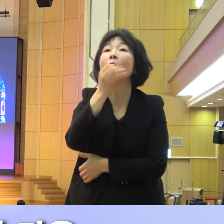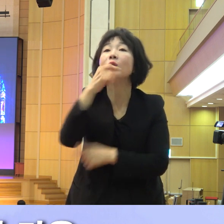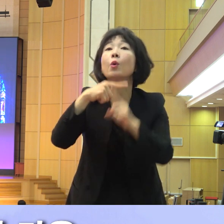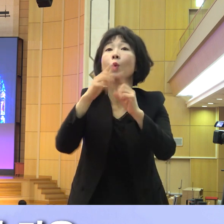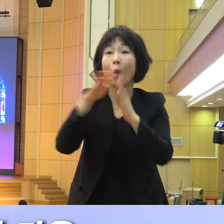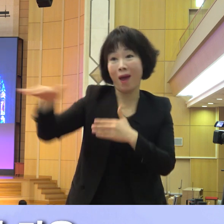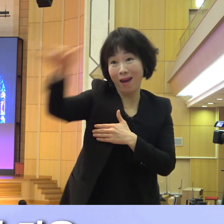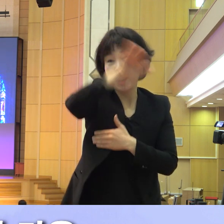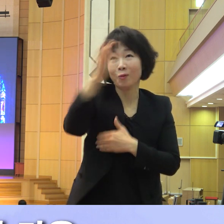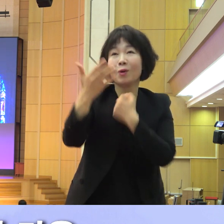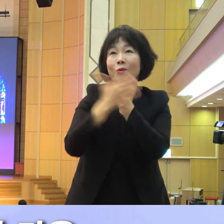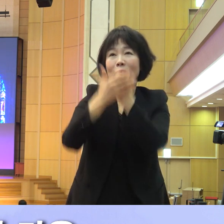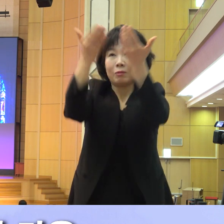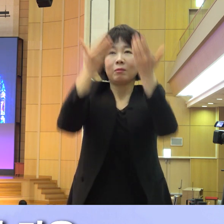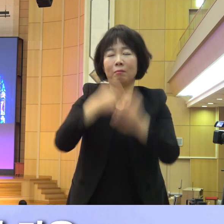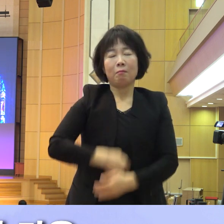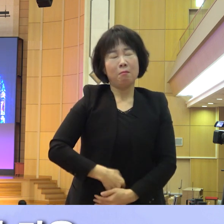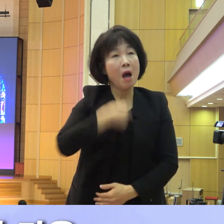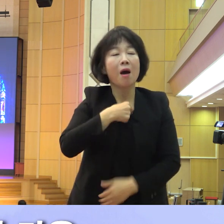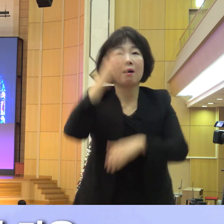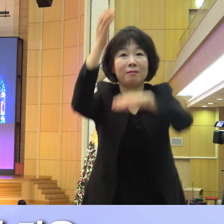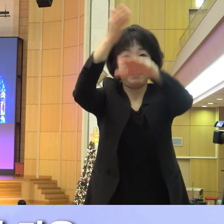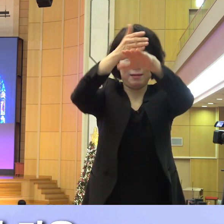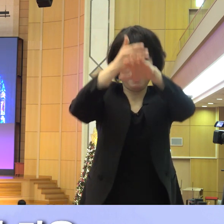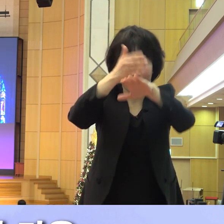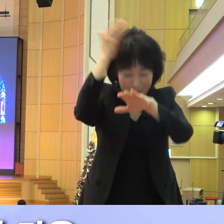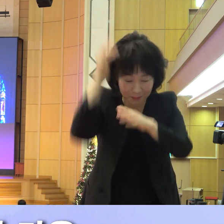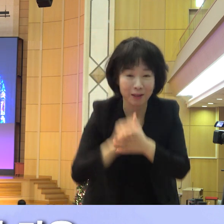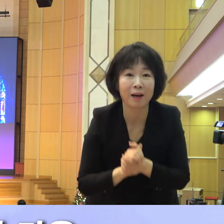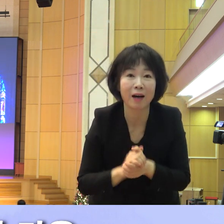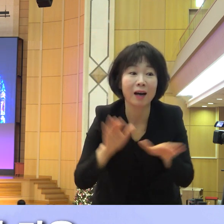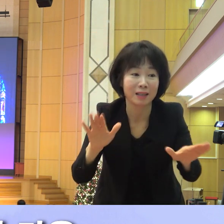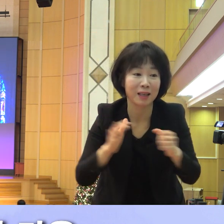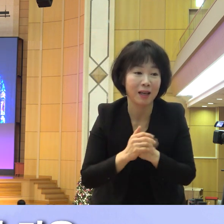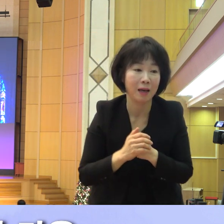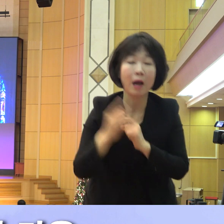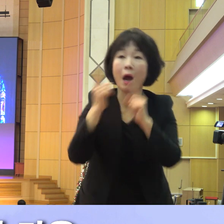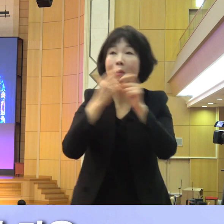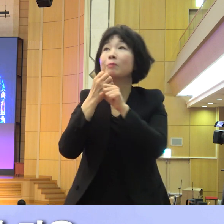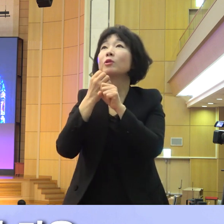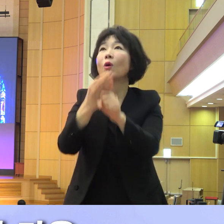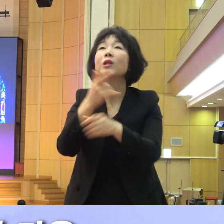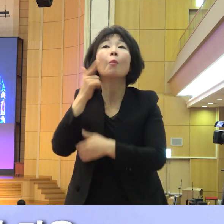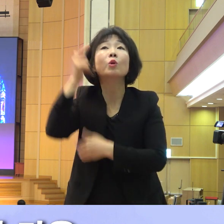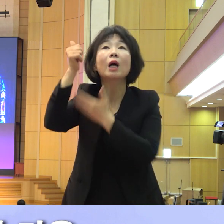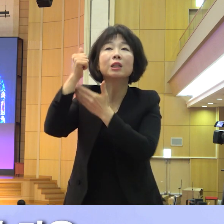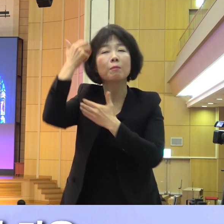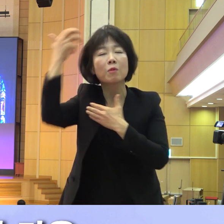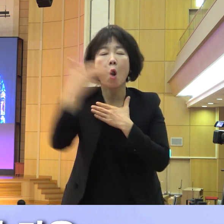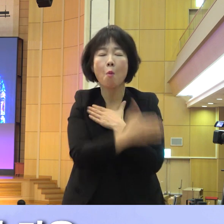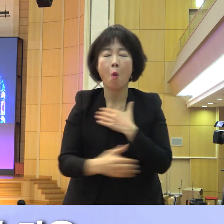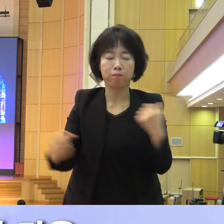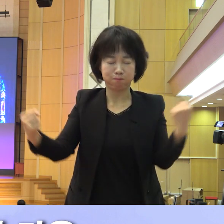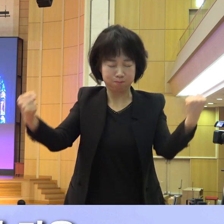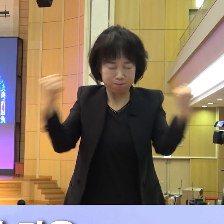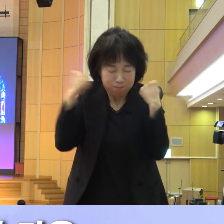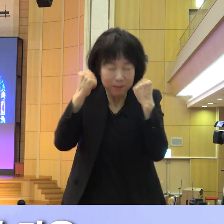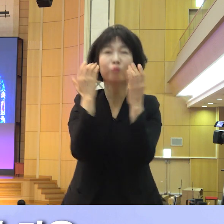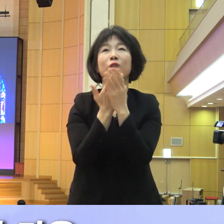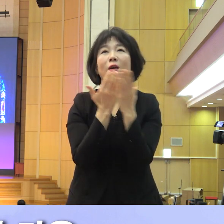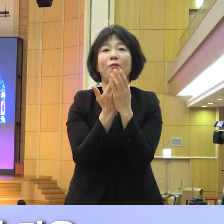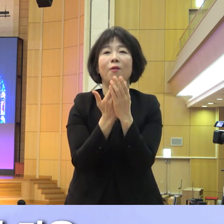교회가 되게 해주심을 진심으로 감사를 드리나이다. 이 시간 말씀을 전하시는 담임 목사님 영권에 강건하게 붙잡아